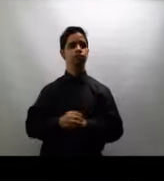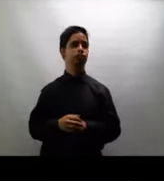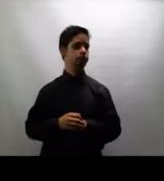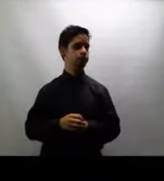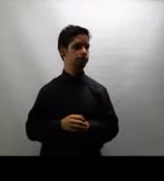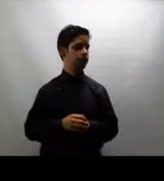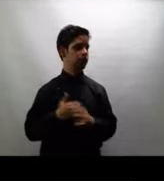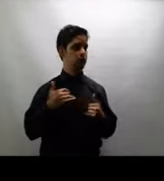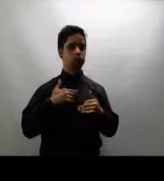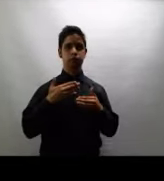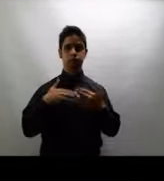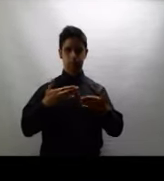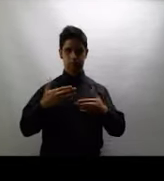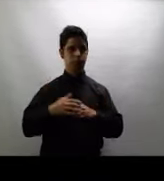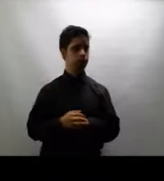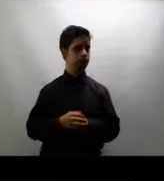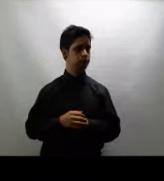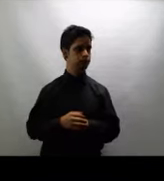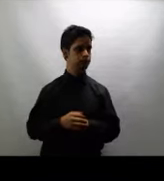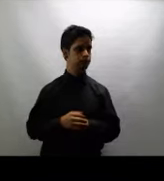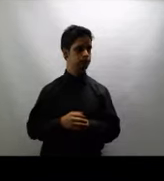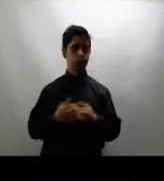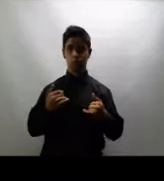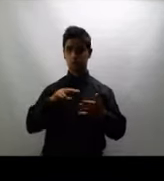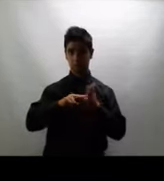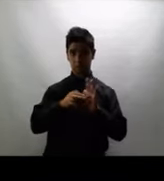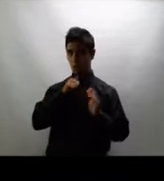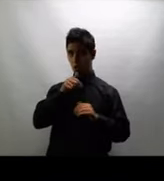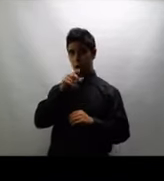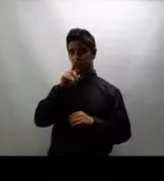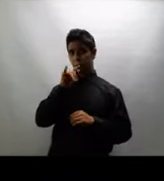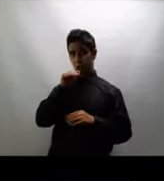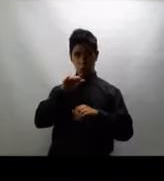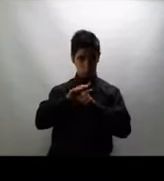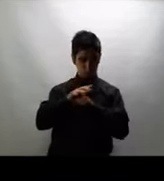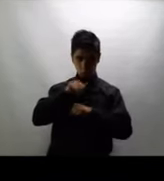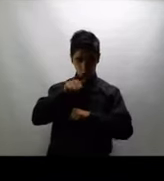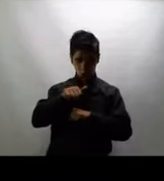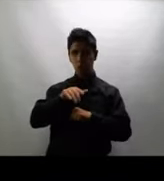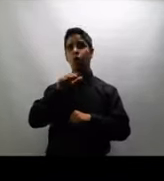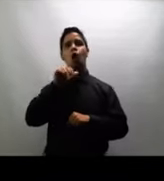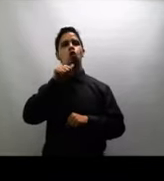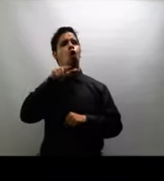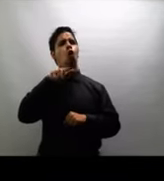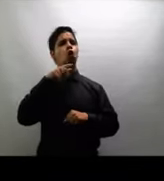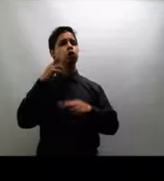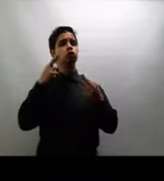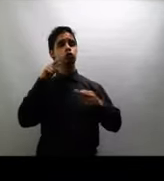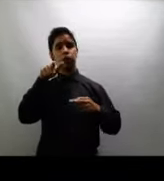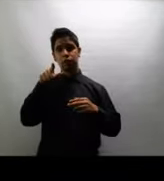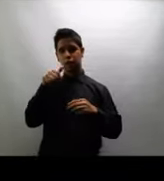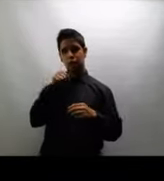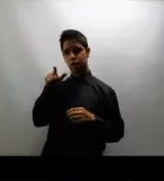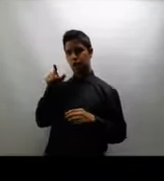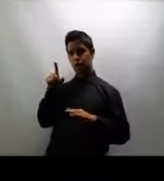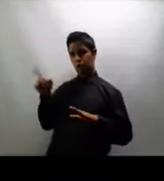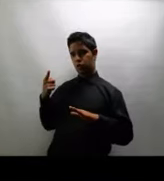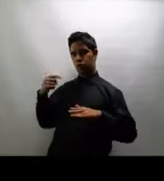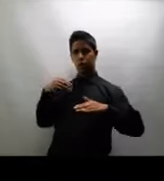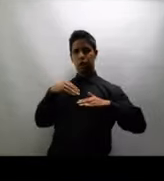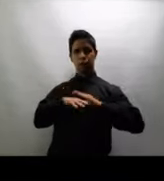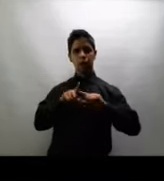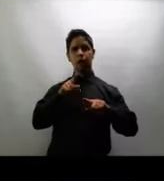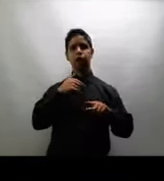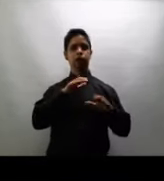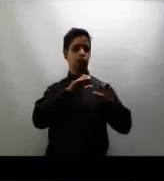Ahí damos la marca. Continúa. Y entonces... o sea, que no es el disco completo. No, en este caso... En el caso de ella, ya entra solamente la categoría de artista nuevo. Ah,